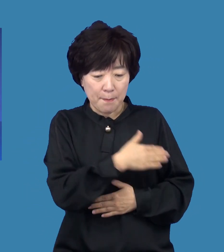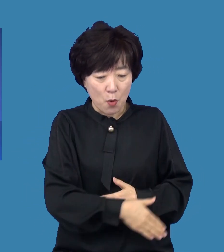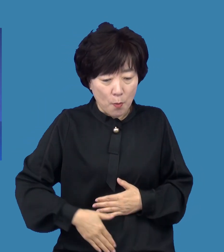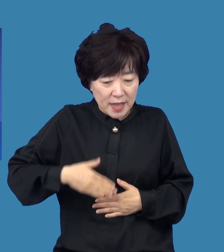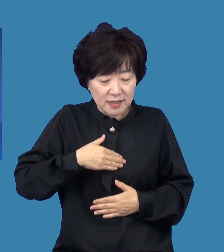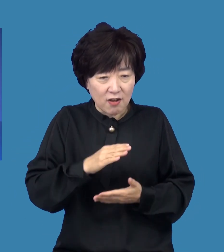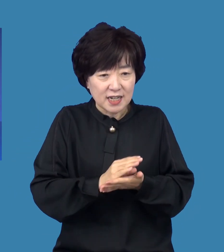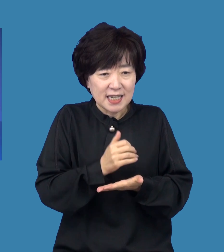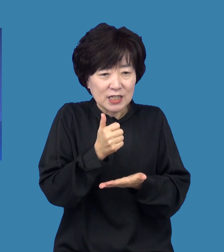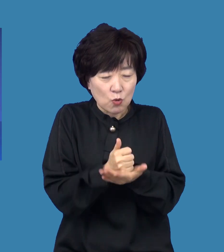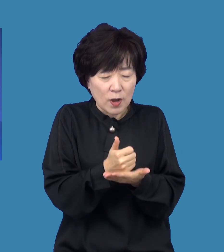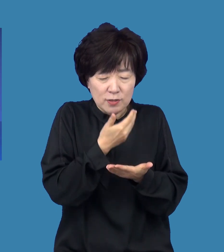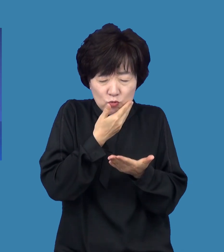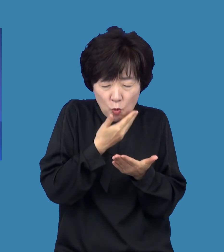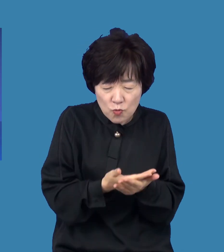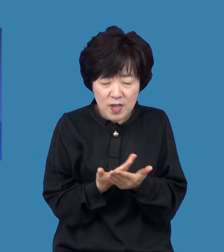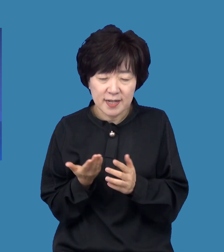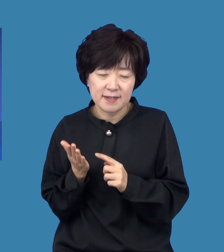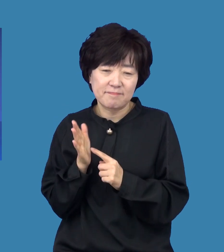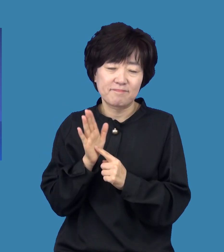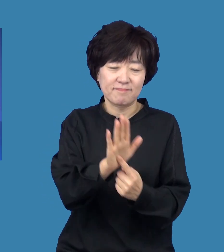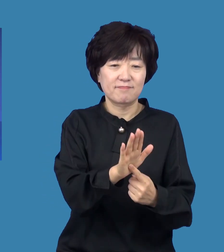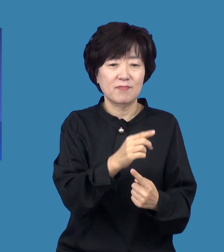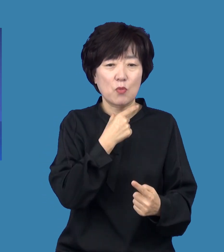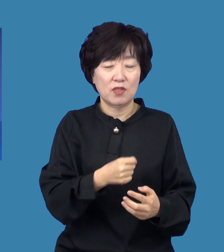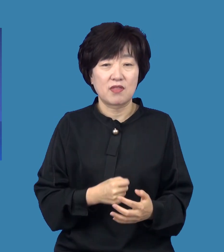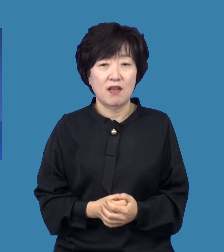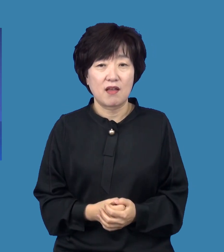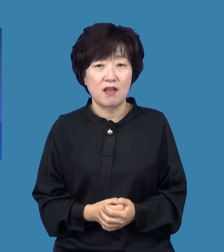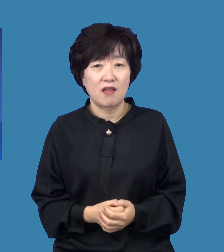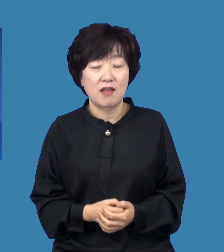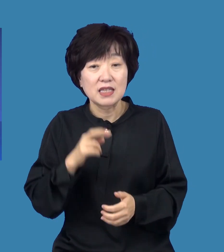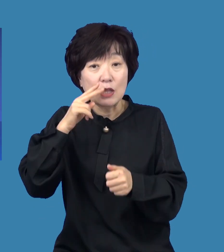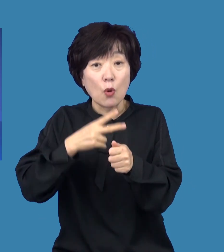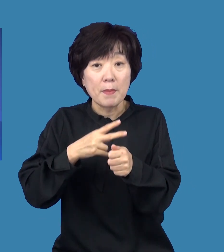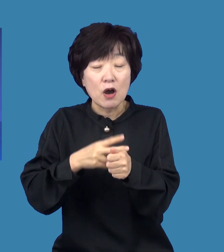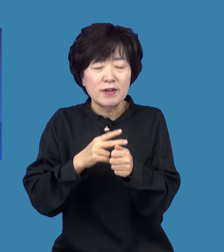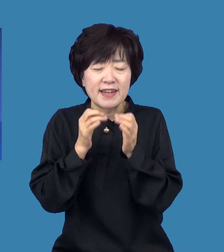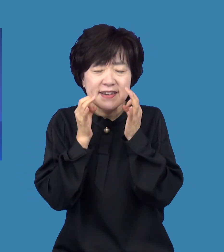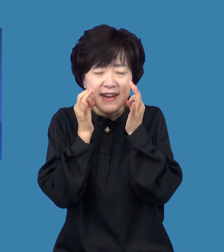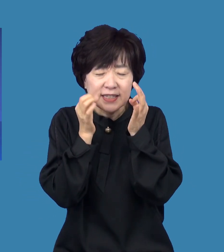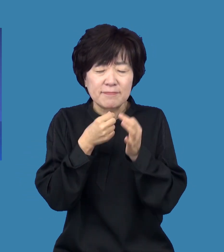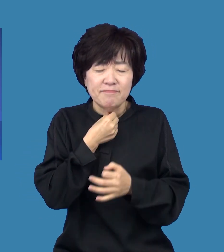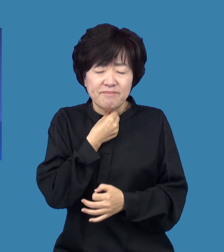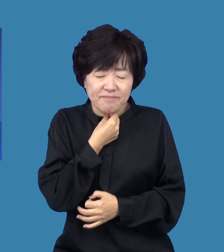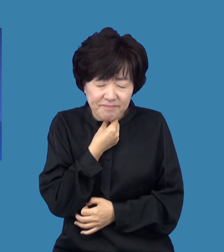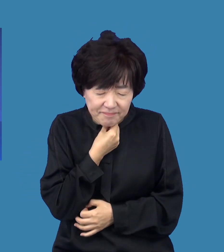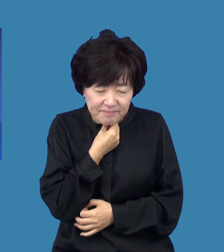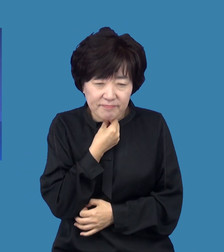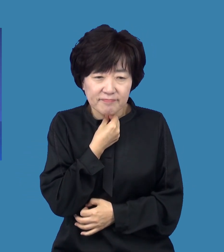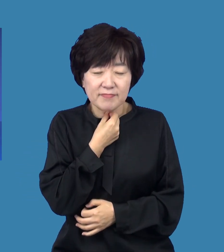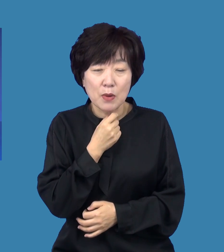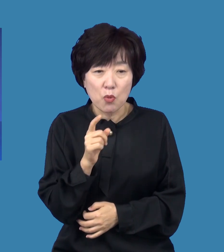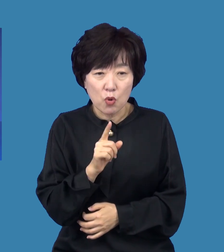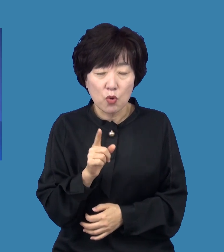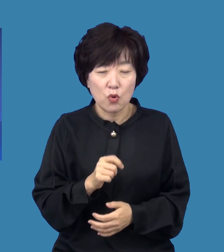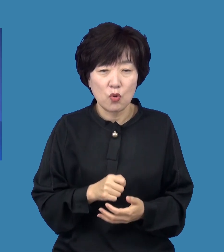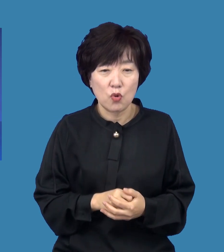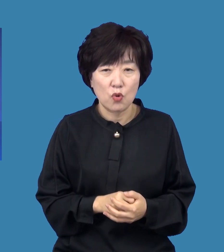되려 하려나니. 여기 보면 이 바울의 간절한 소원, 소망이 드러나는데 그건 뭐냐면